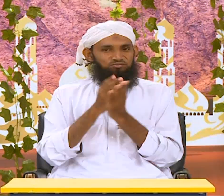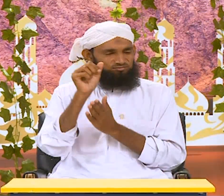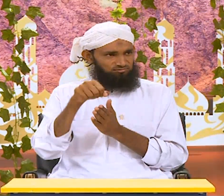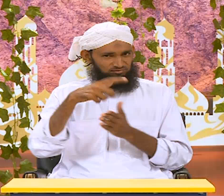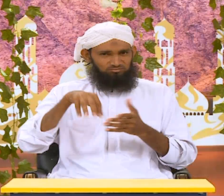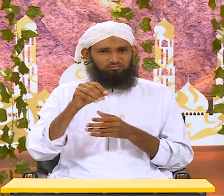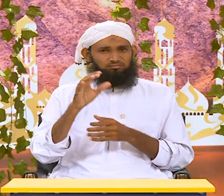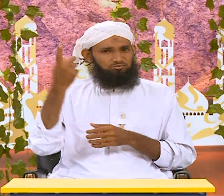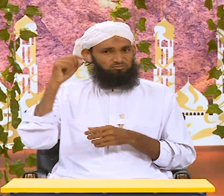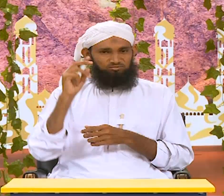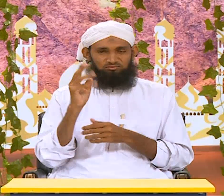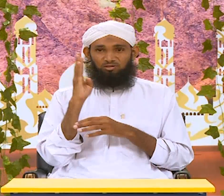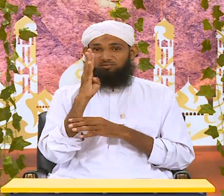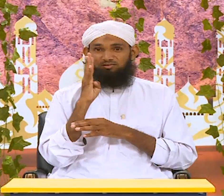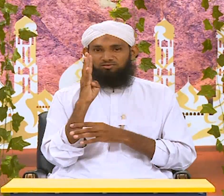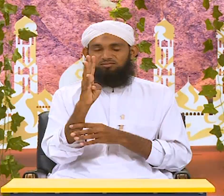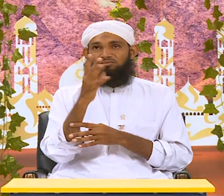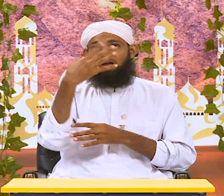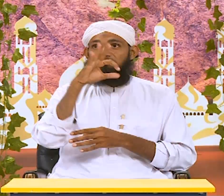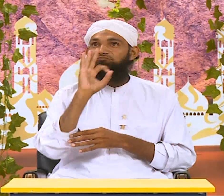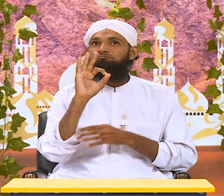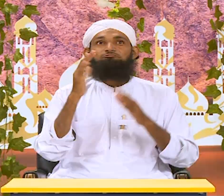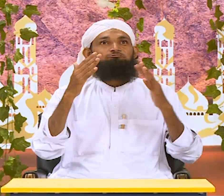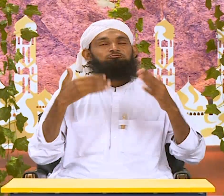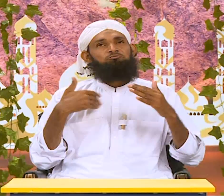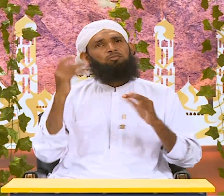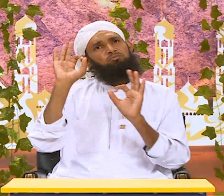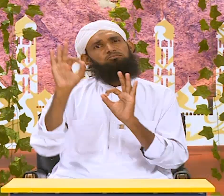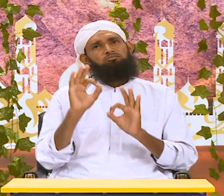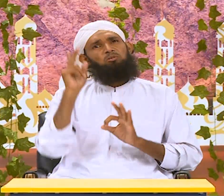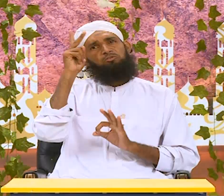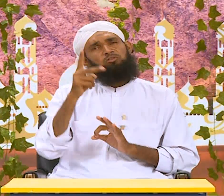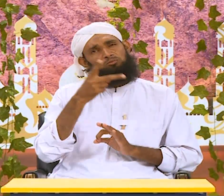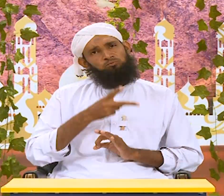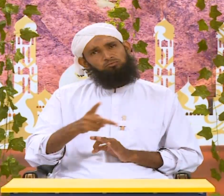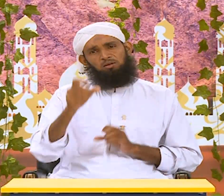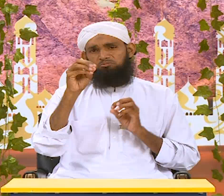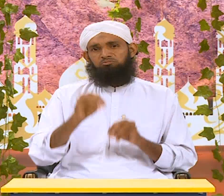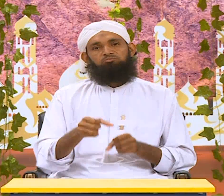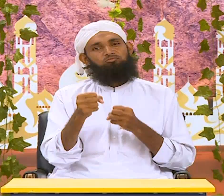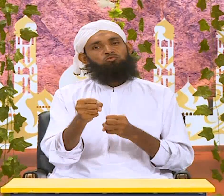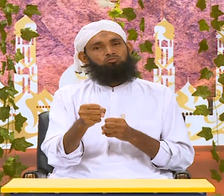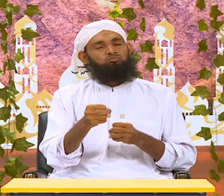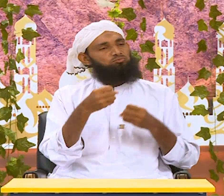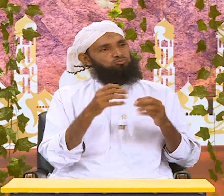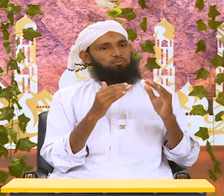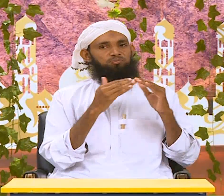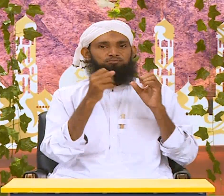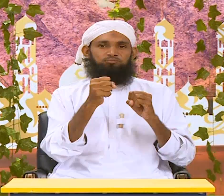سفر پر ہوں، راستے میں کوئی بہت خوبصورت مقام آئے تو ہم نے وہیں دل لگا لیا ہو کہ بس اب گھر نہیں جانا، اب زندگی یہیں گزارنی ہے؟